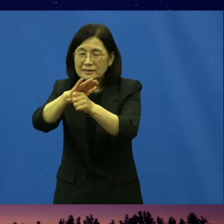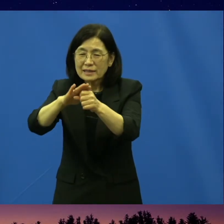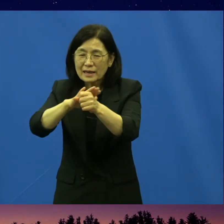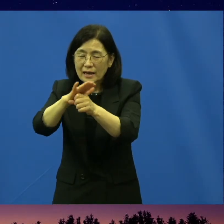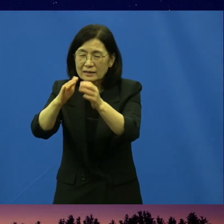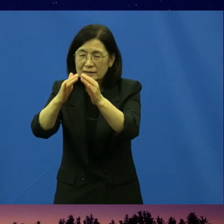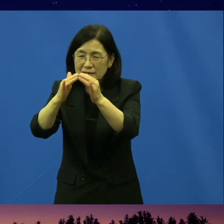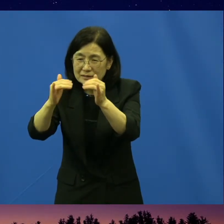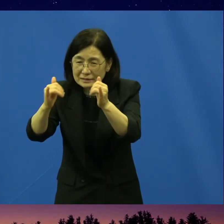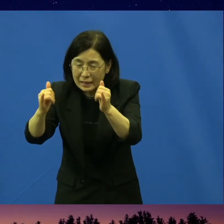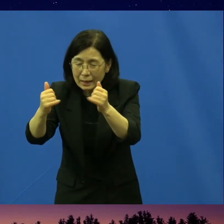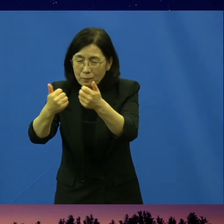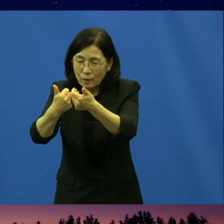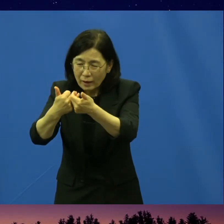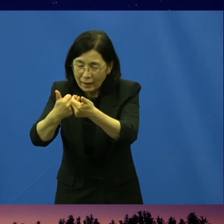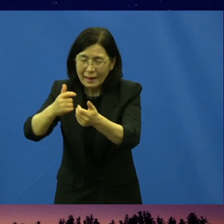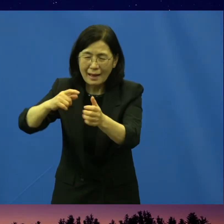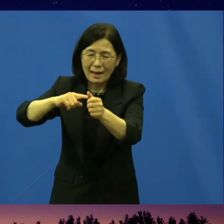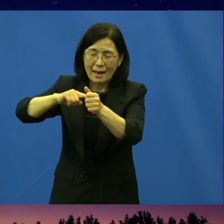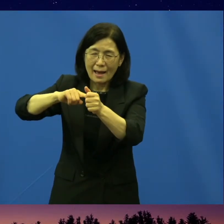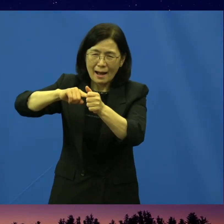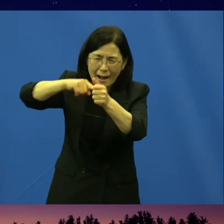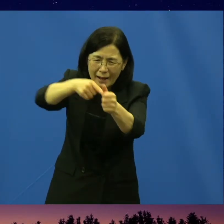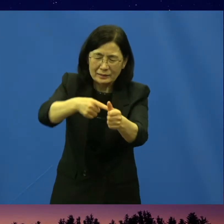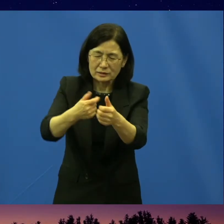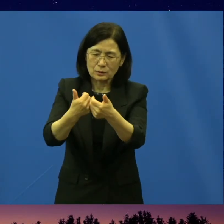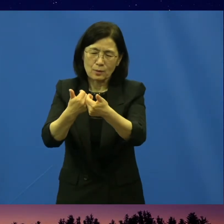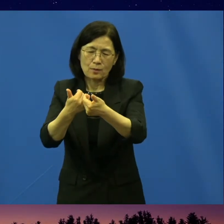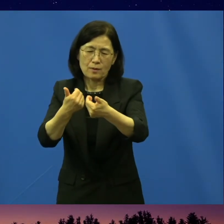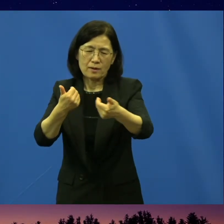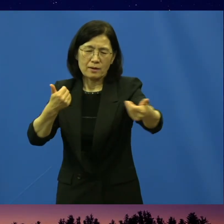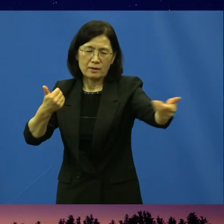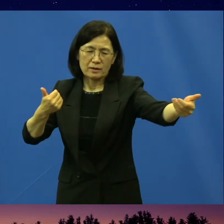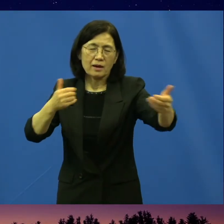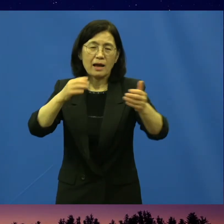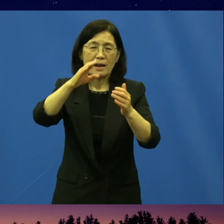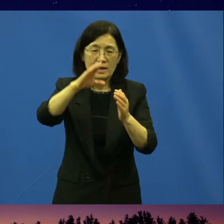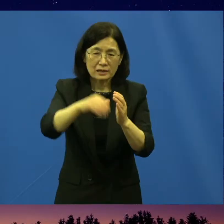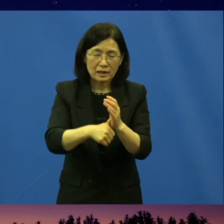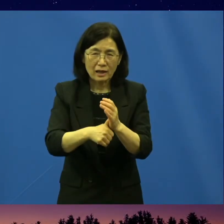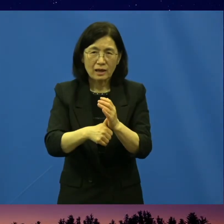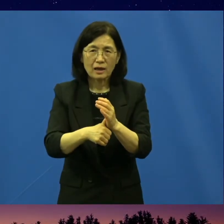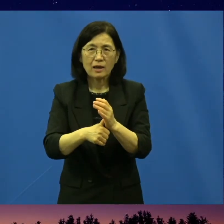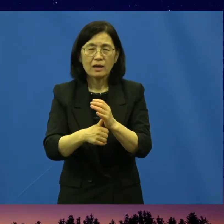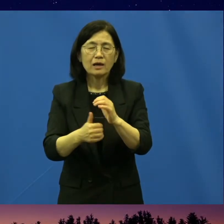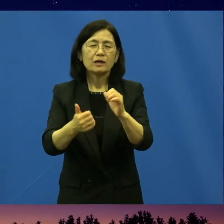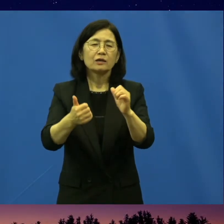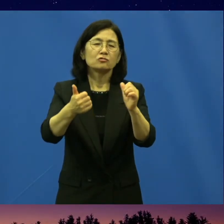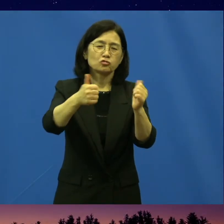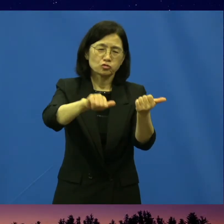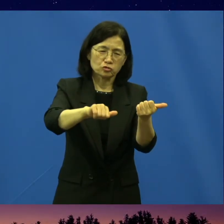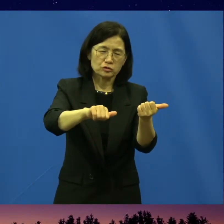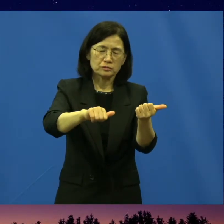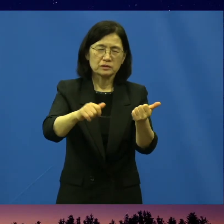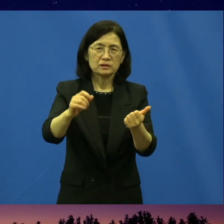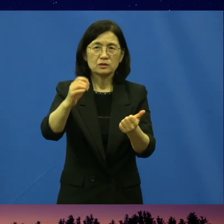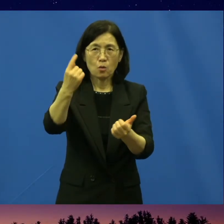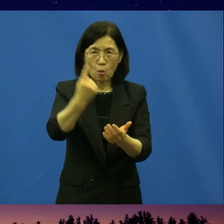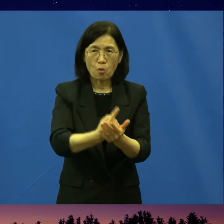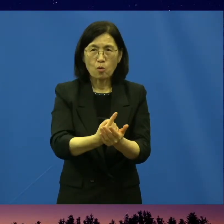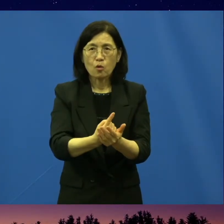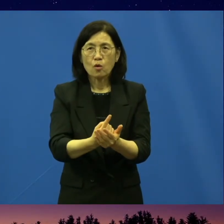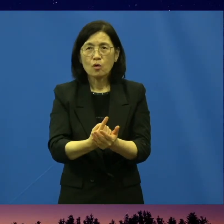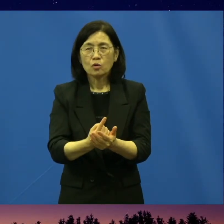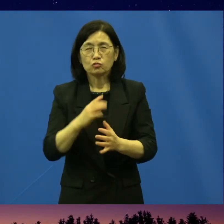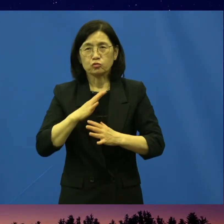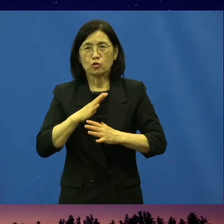거잖아요. 강제적인 거잖아요. 아무리 사랑해도 떼어놓으면 이게 죽음이에요. 아무리 내가 붙잡고